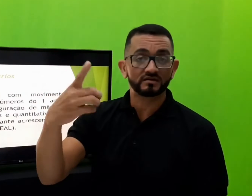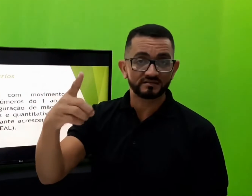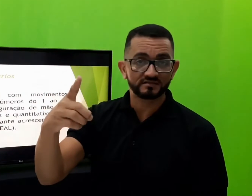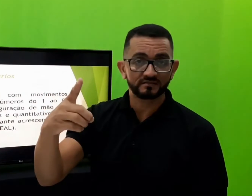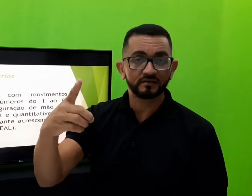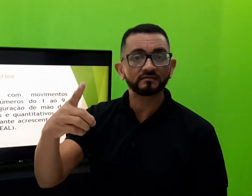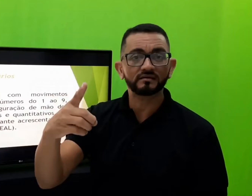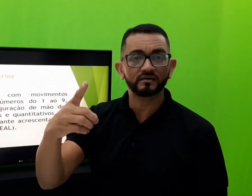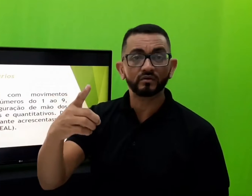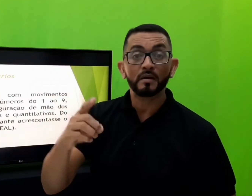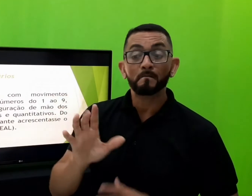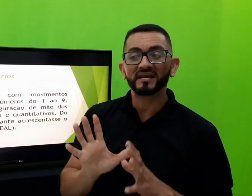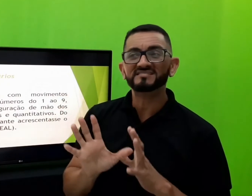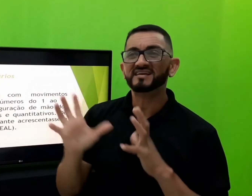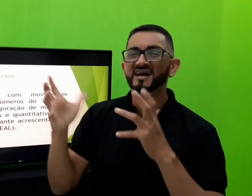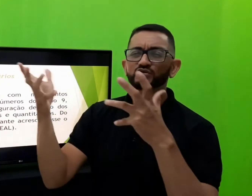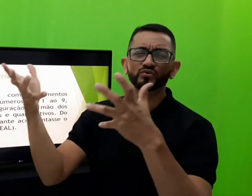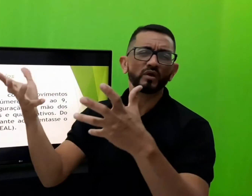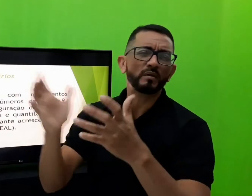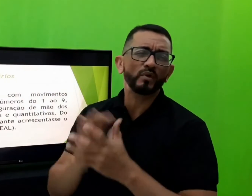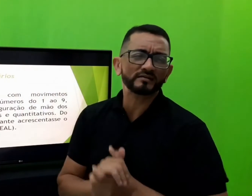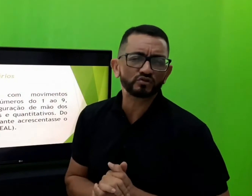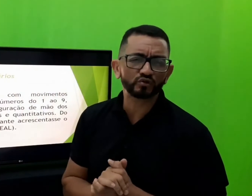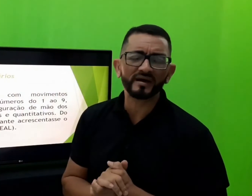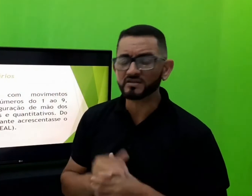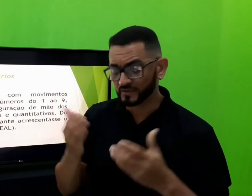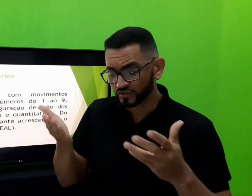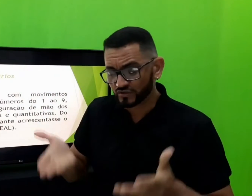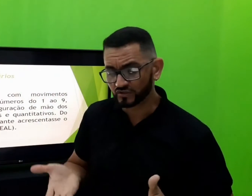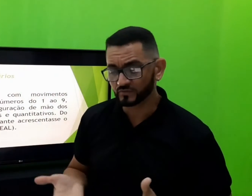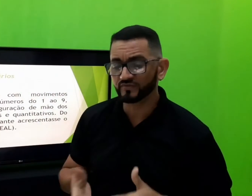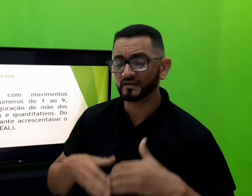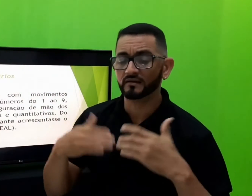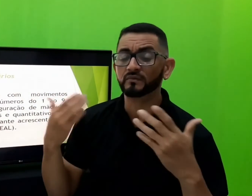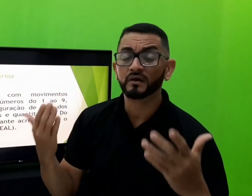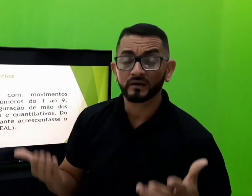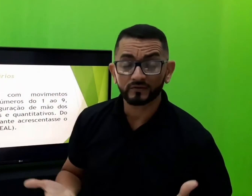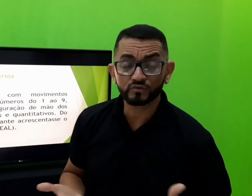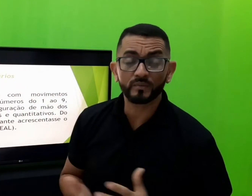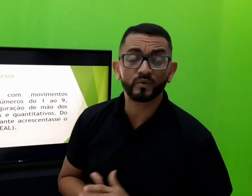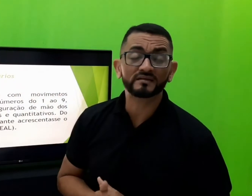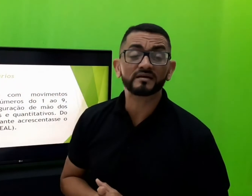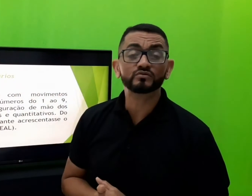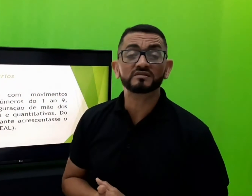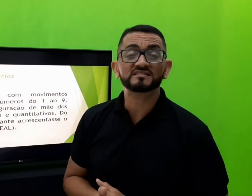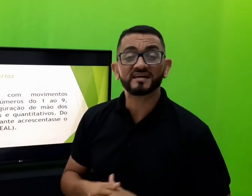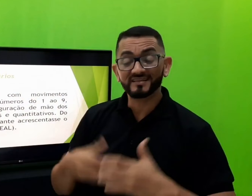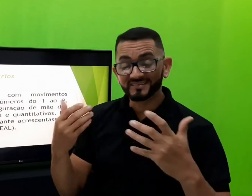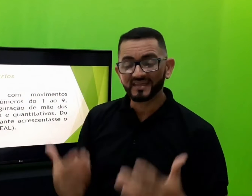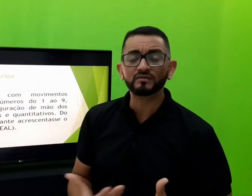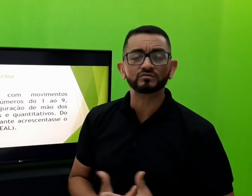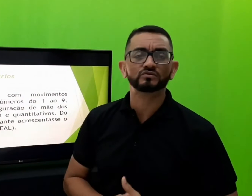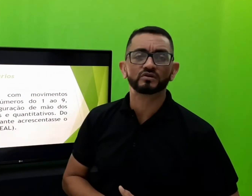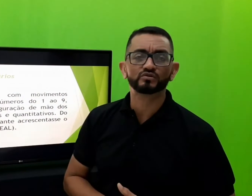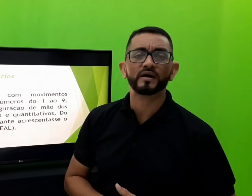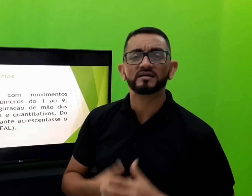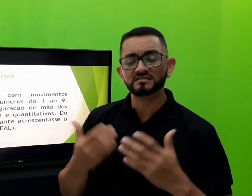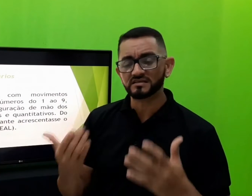dólares, entendeu? Para esse caso, quando é uma moeda de outro país, mas nós estamos falando de uma moeda que é utilizada dentro do nosso país, que